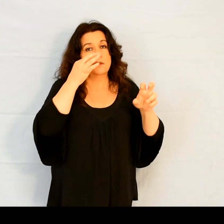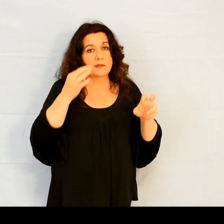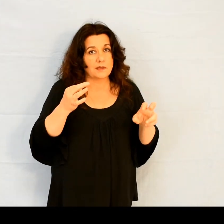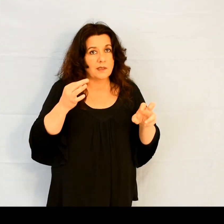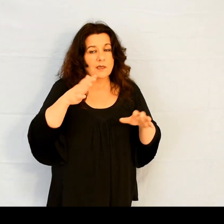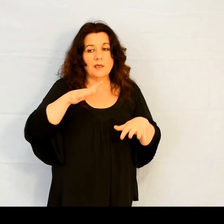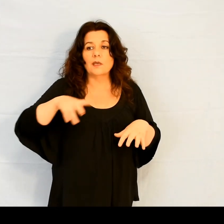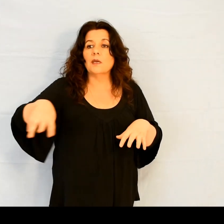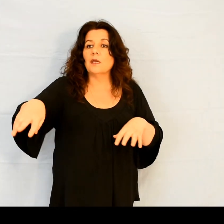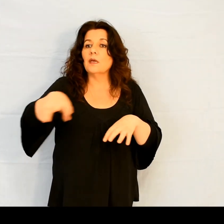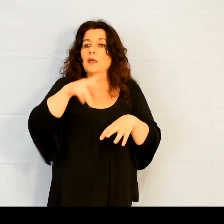qu'ils ont transpercé. »